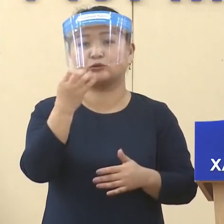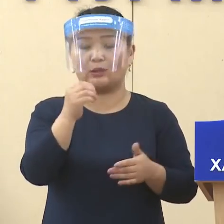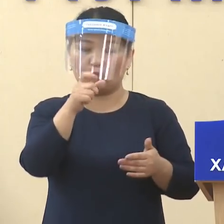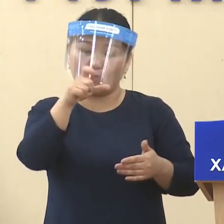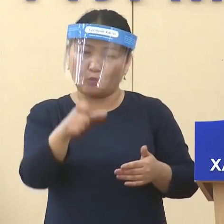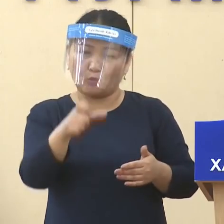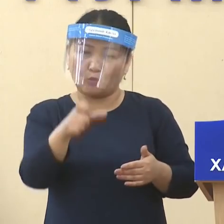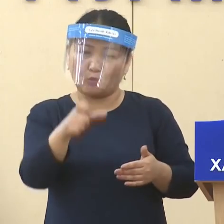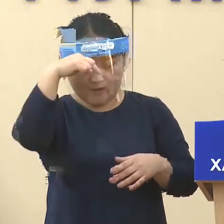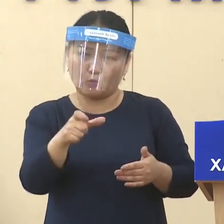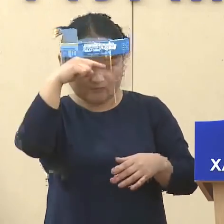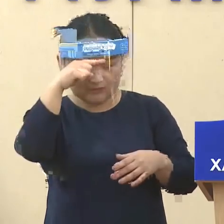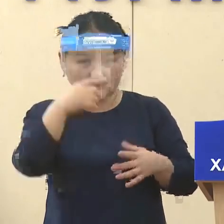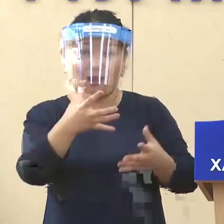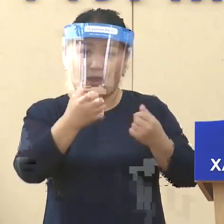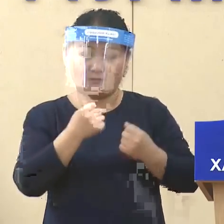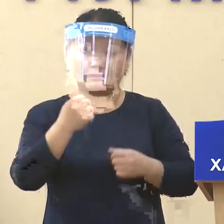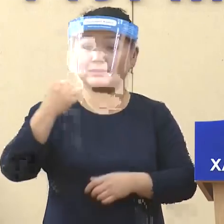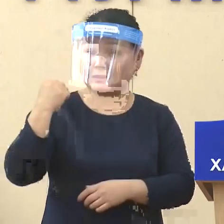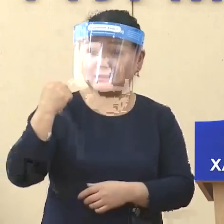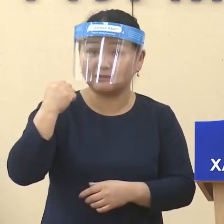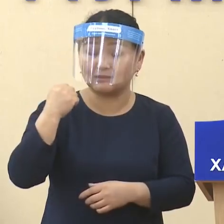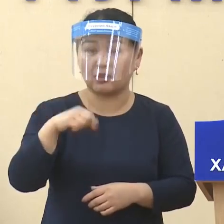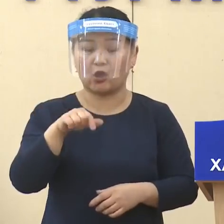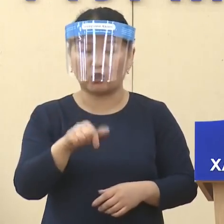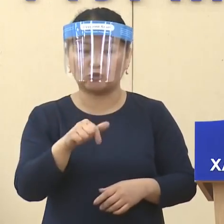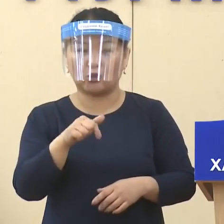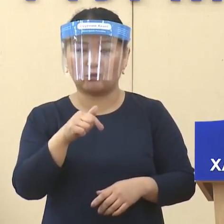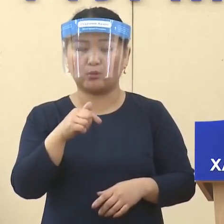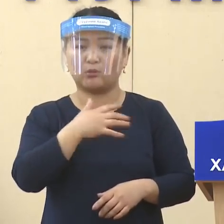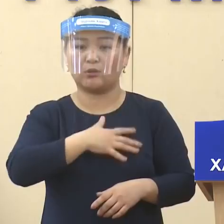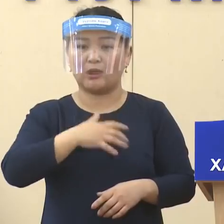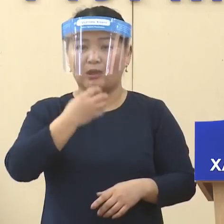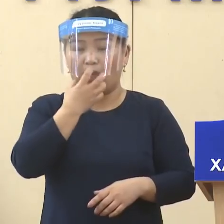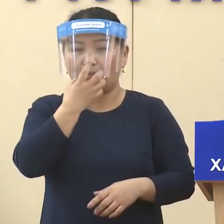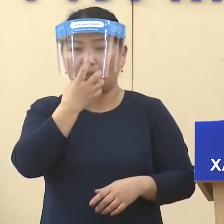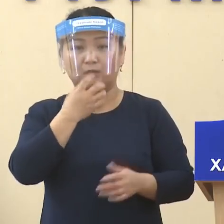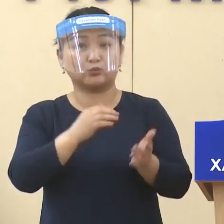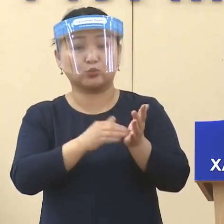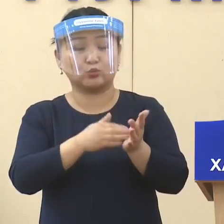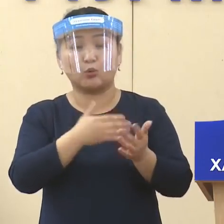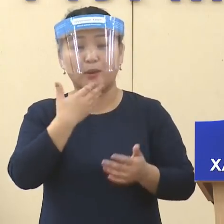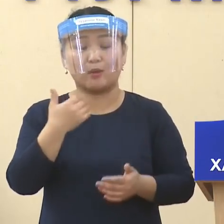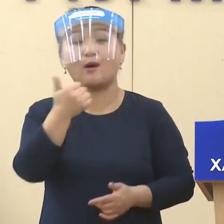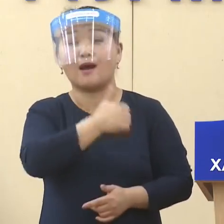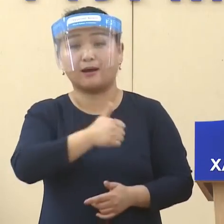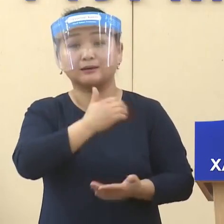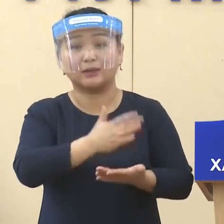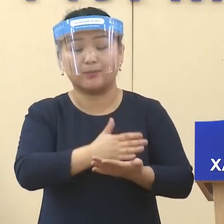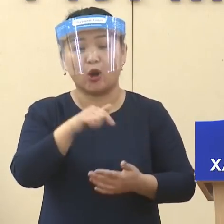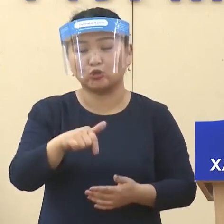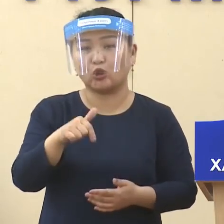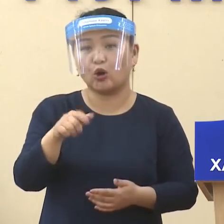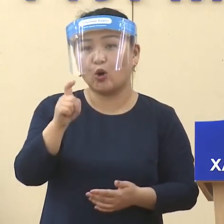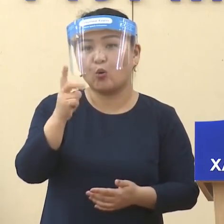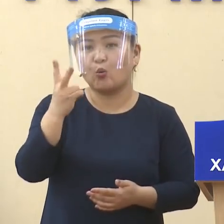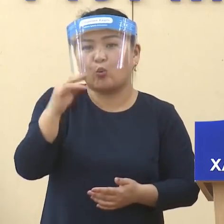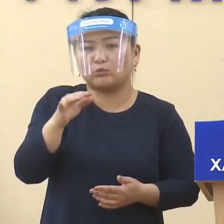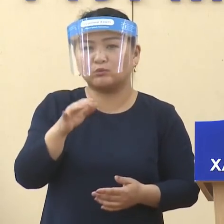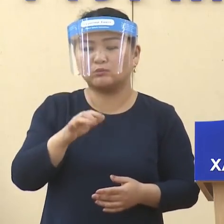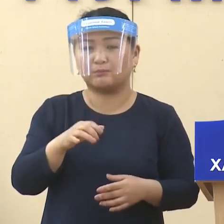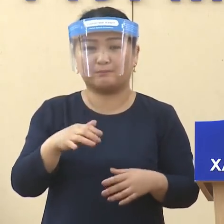бол хангалттай. Одоогийн байдлаар хүндэрсэн хүн одоо ховор байгаа шүү дээ. А тэгвэл энэ